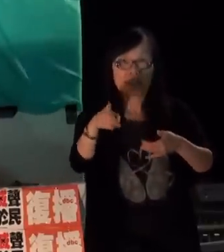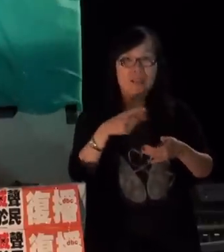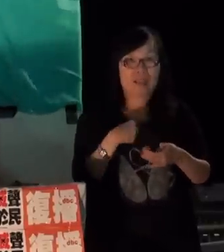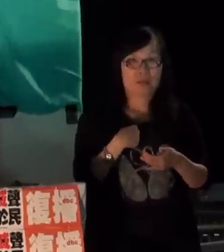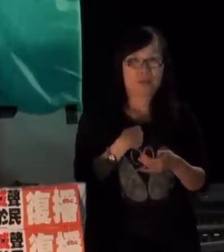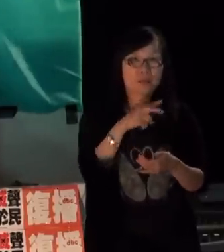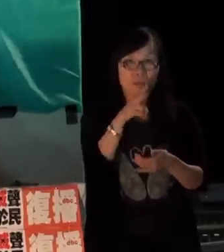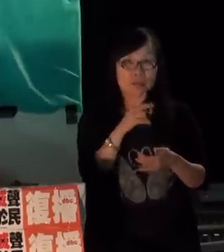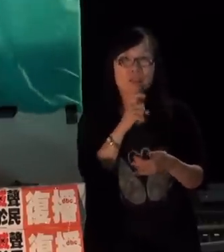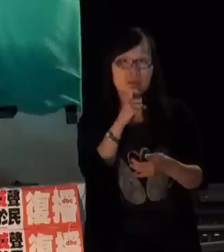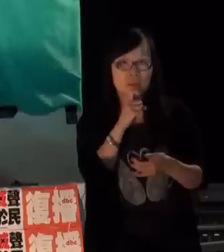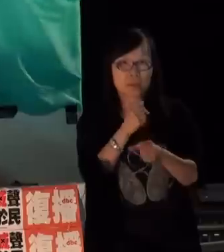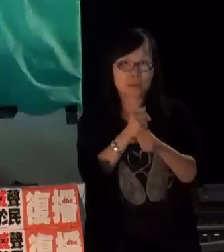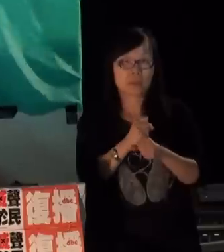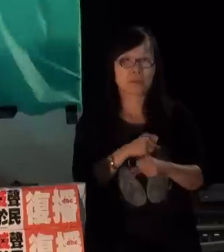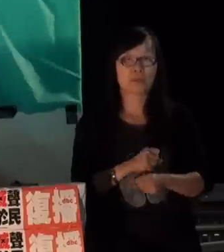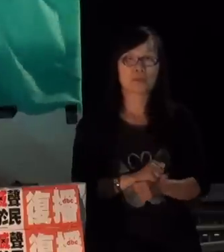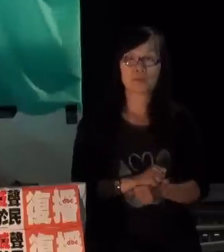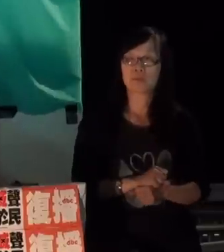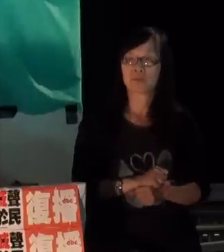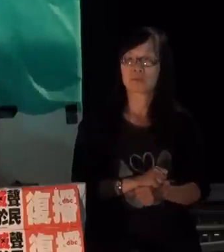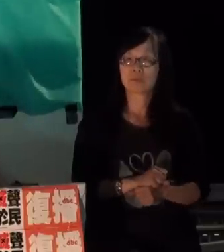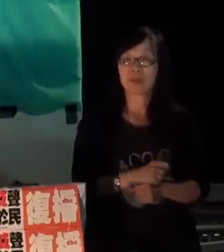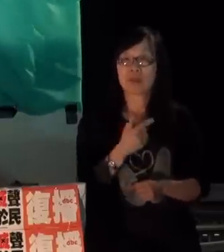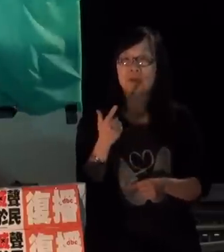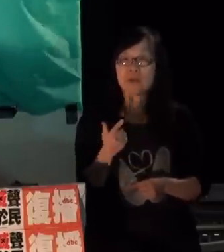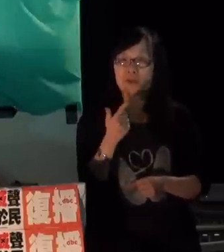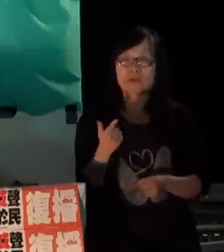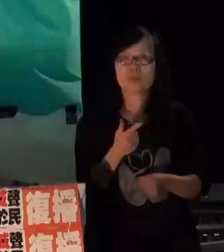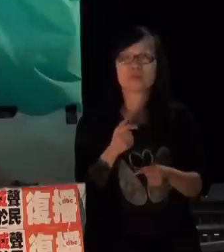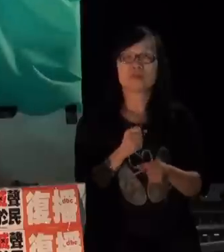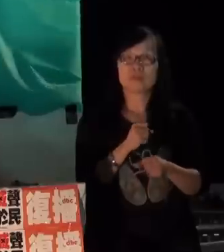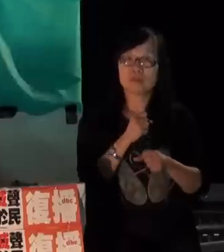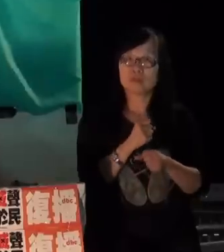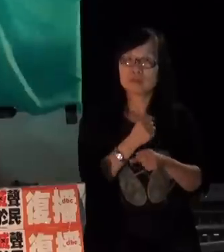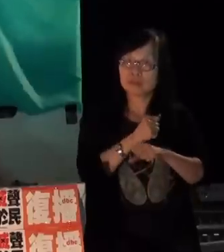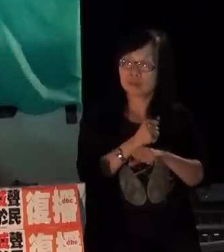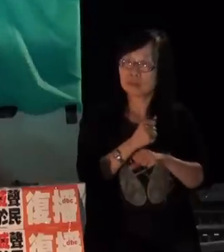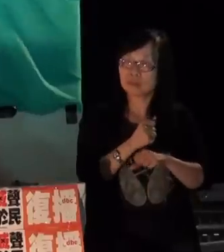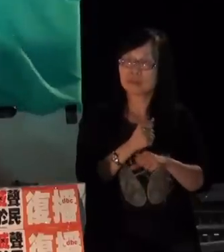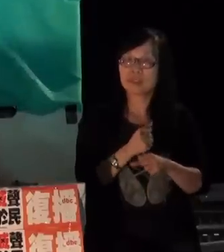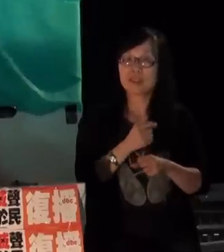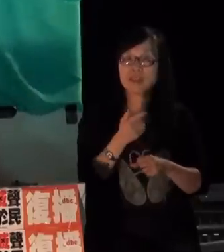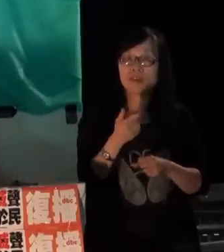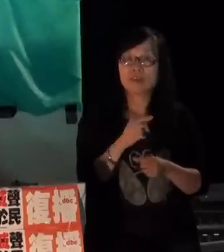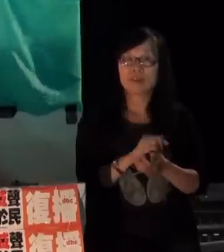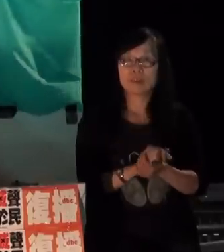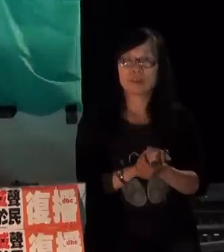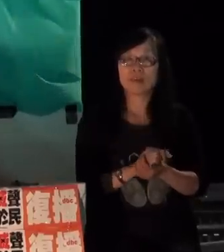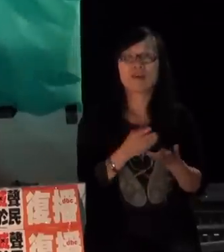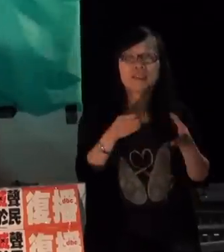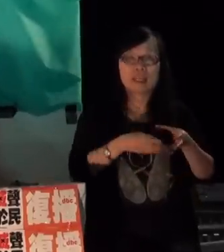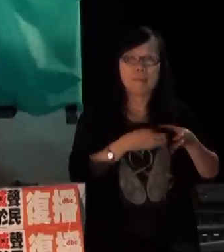咪？咁mean test 咁咪多啲，係咪多啲多啲嘢啦？係咪？ 就業機會， 或者係所謂整筆過撥